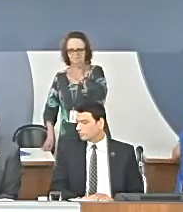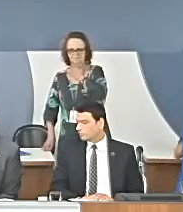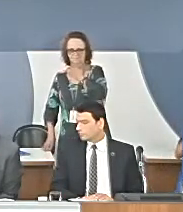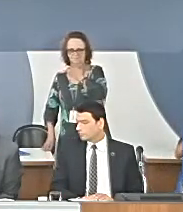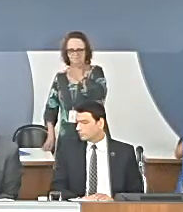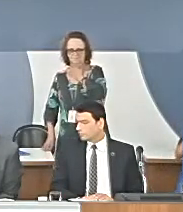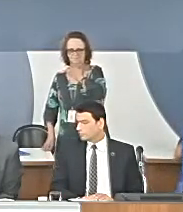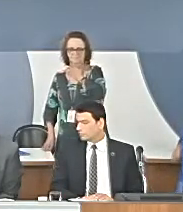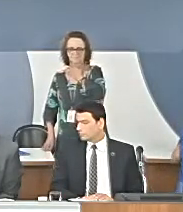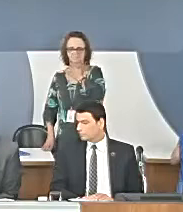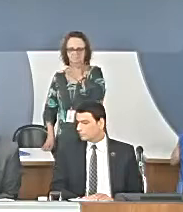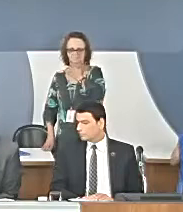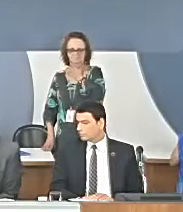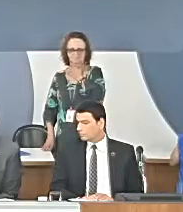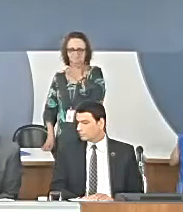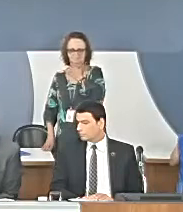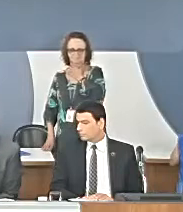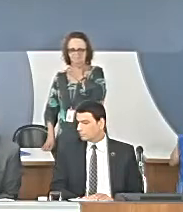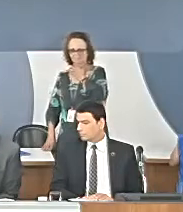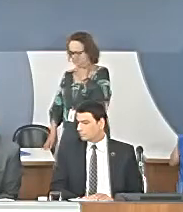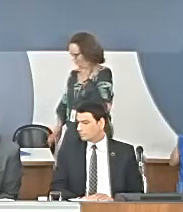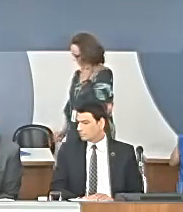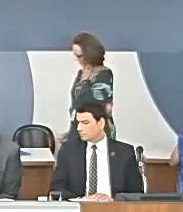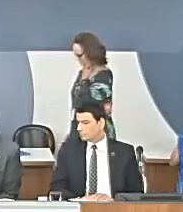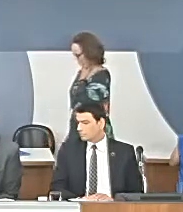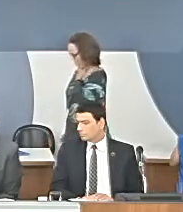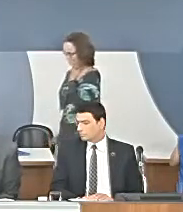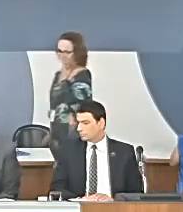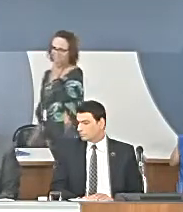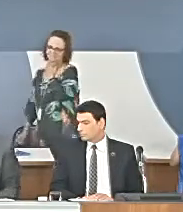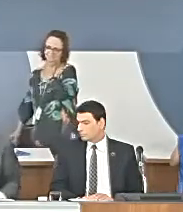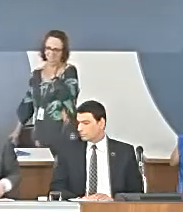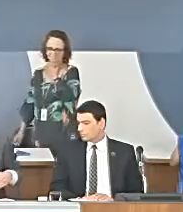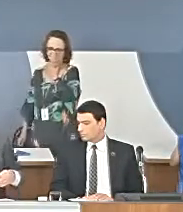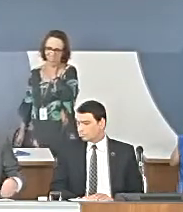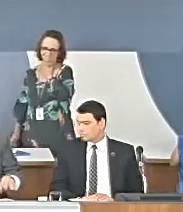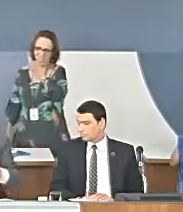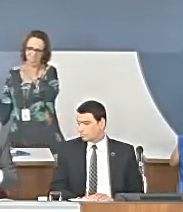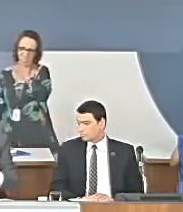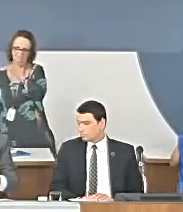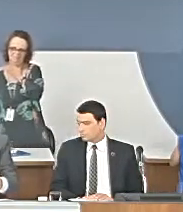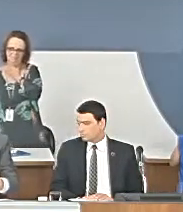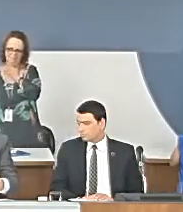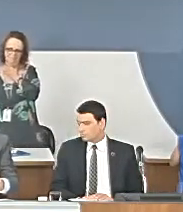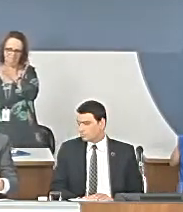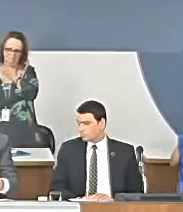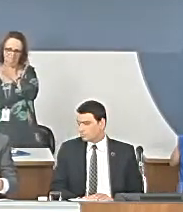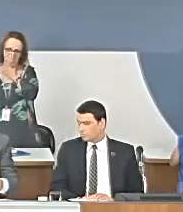essa palavra lá e contamos com seu apoio muito obrigado pela sua presença